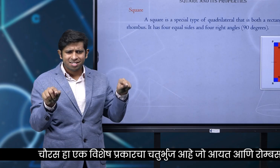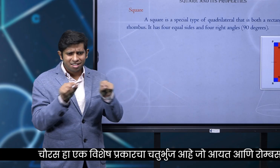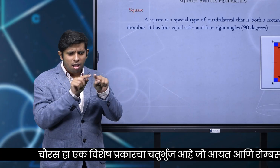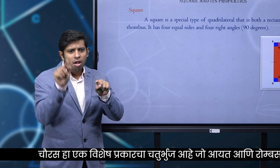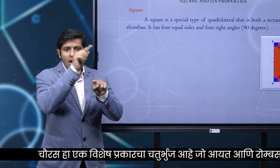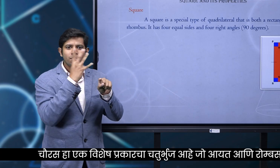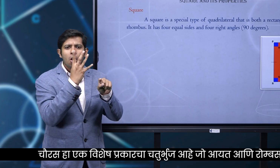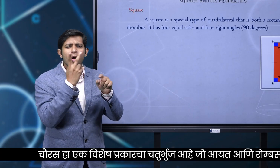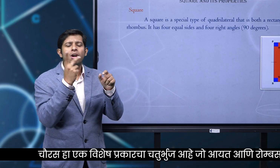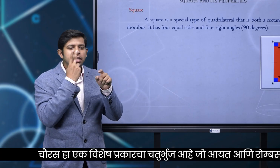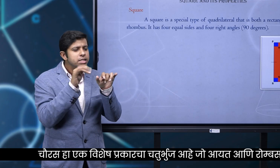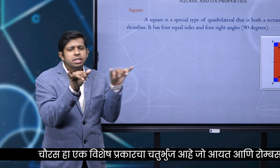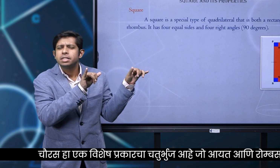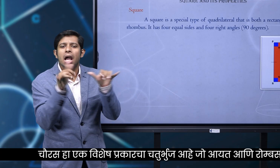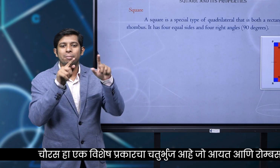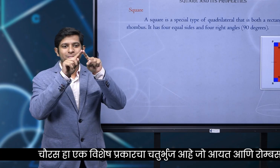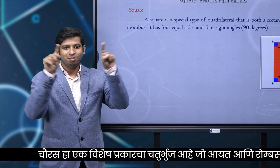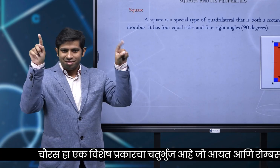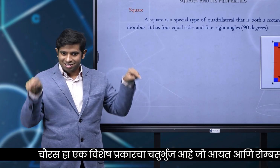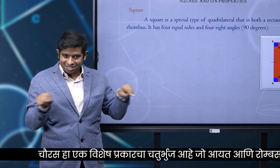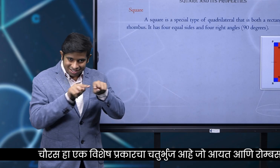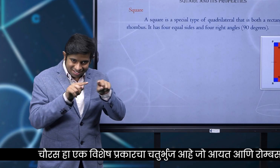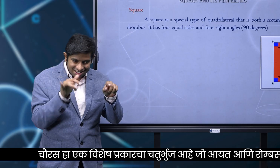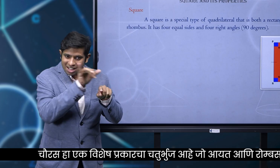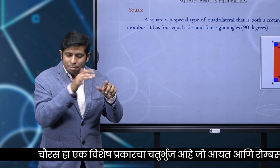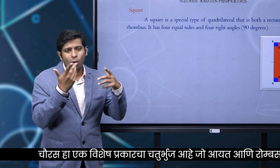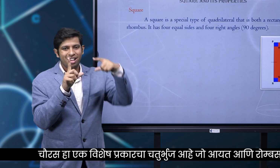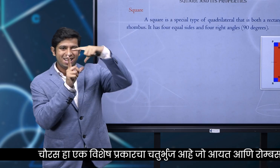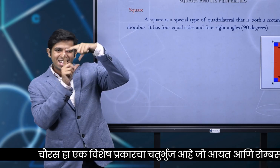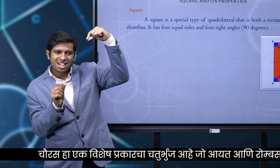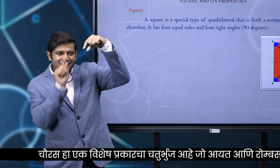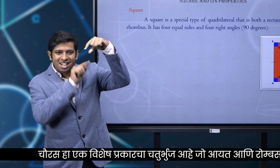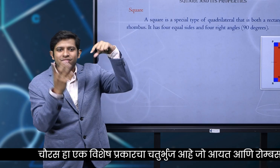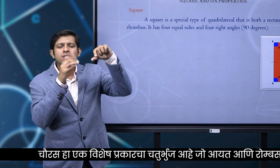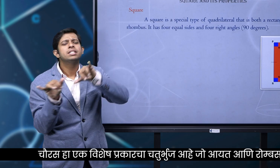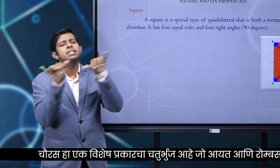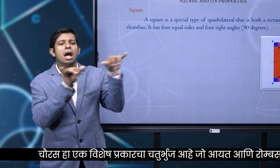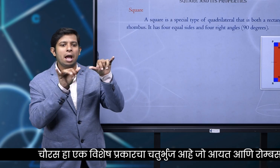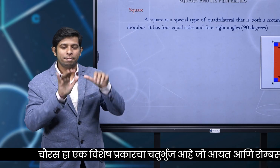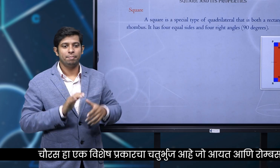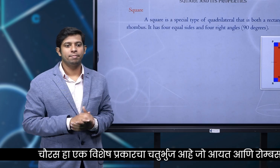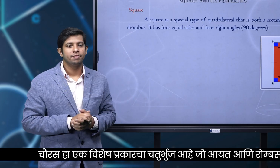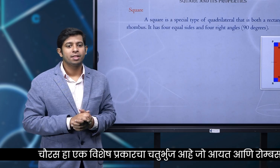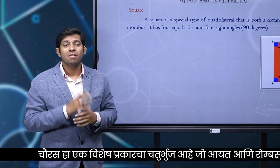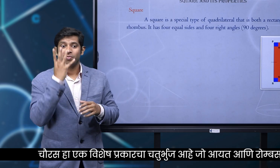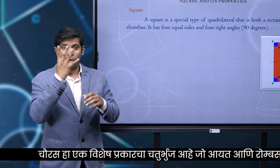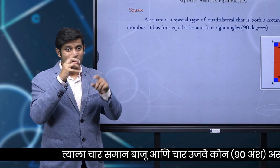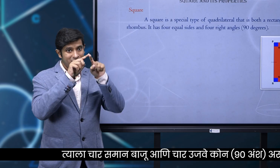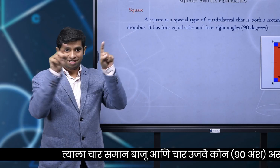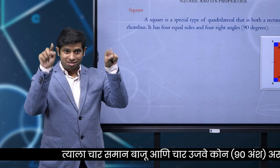चौरस हा एक विशेष प्रकारचा चतुर्भुज आहे जो आयत आणि रोम्बस दोन्ही आहे. त्याला